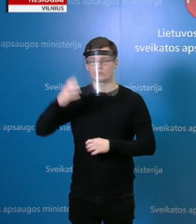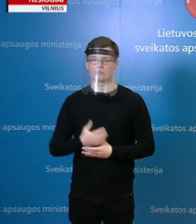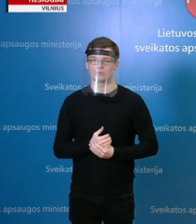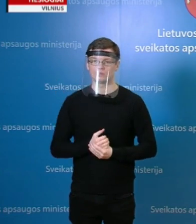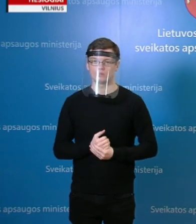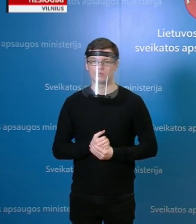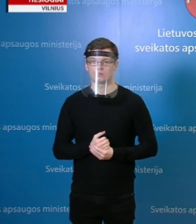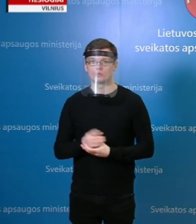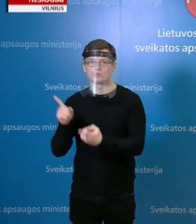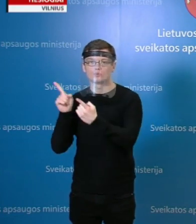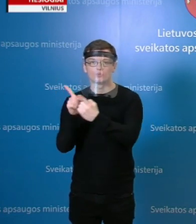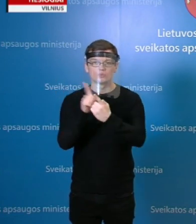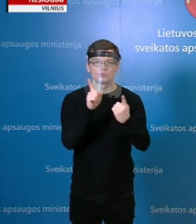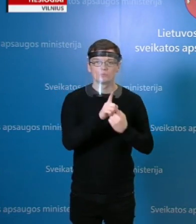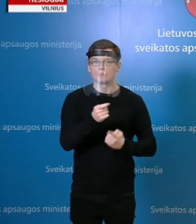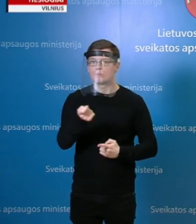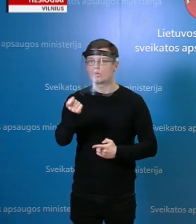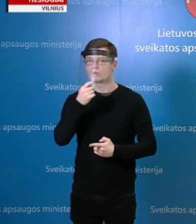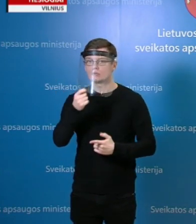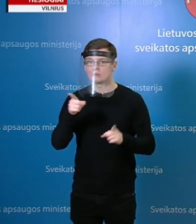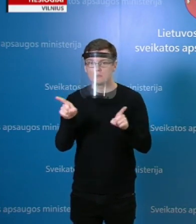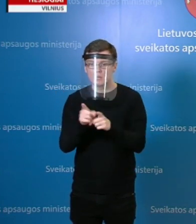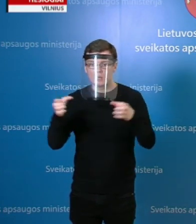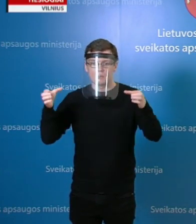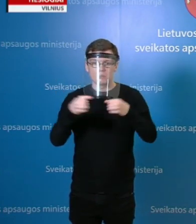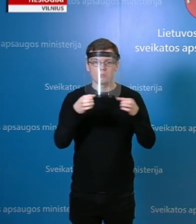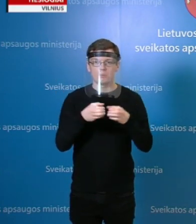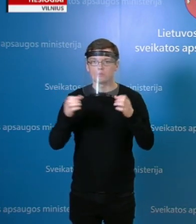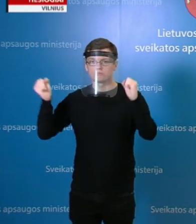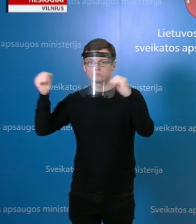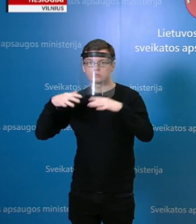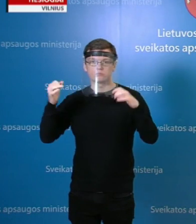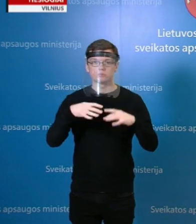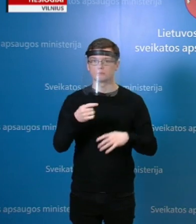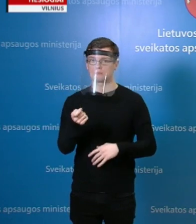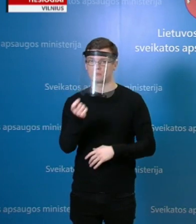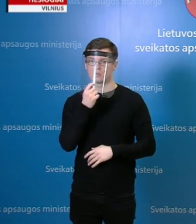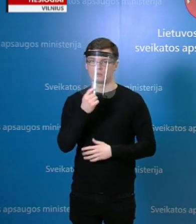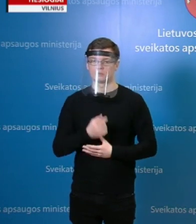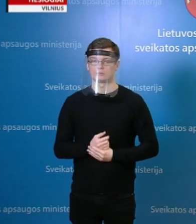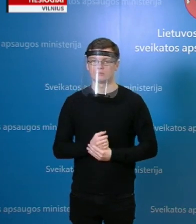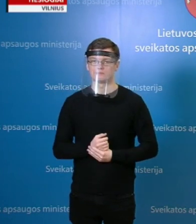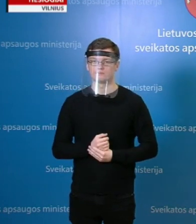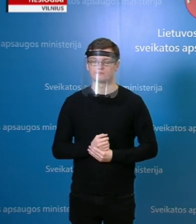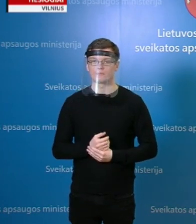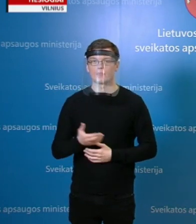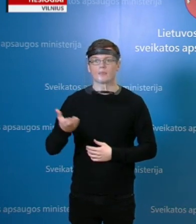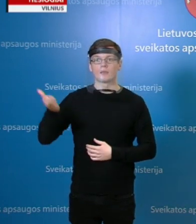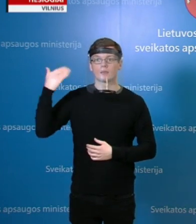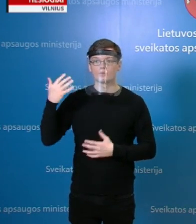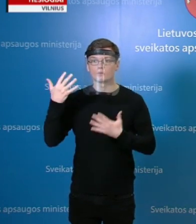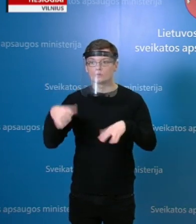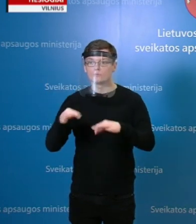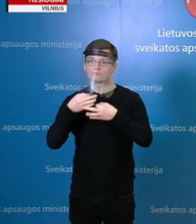mažiau susitikinėti, mažiau būriuotis. O aš jau ir anksčiau esu sakęs, kad jeigu jau tikrai negalit iškesti,